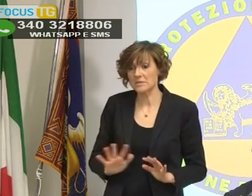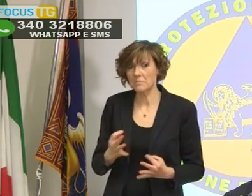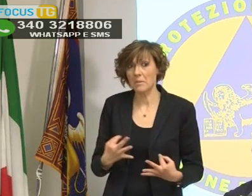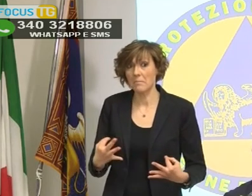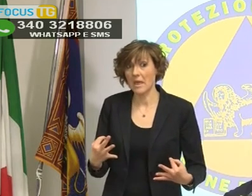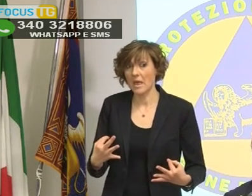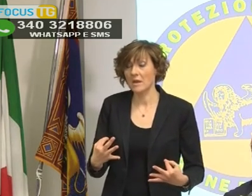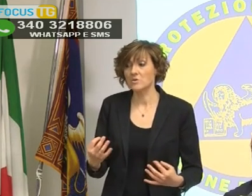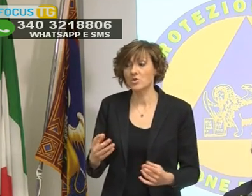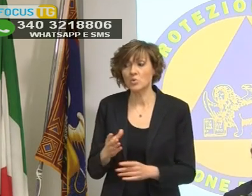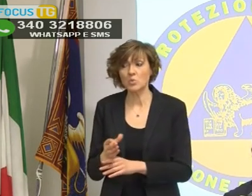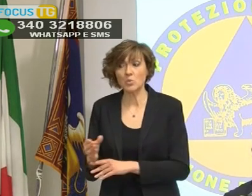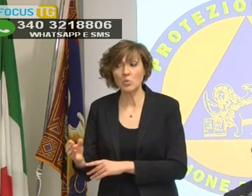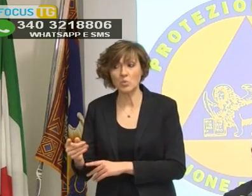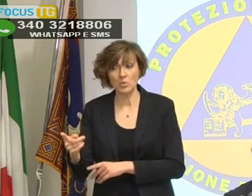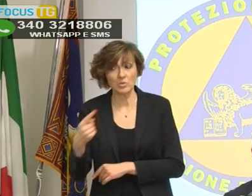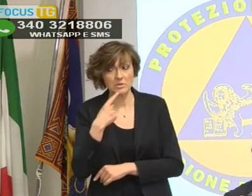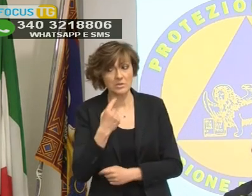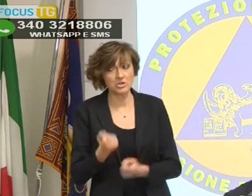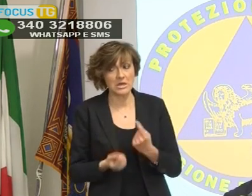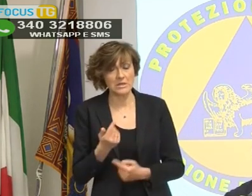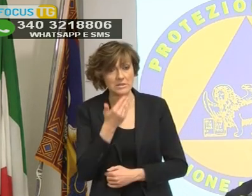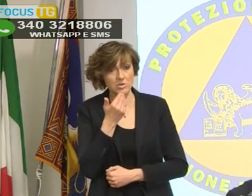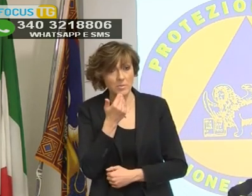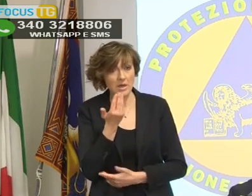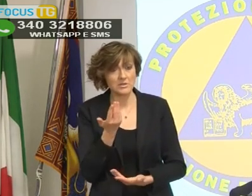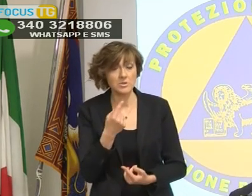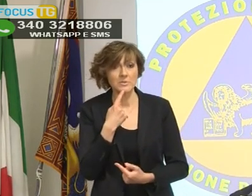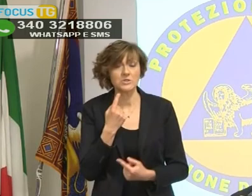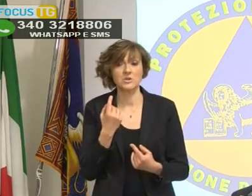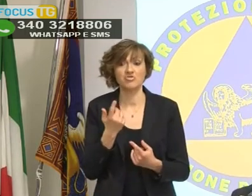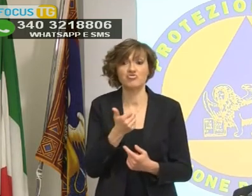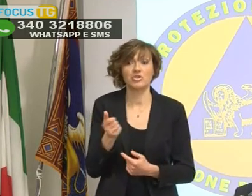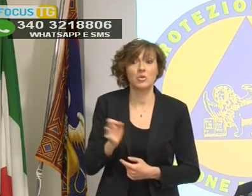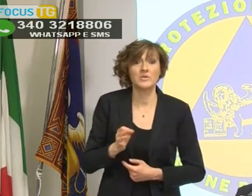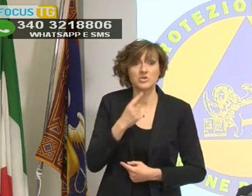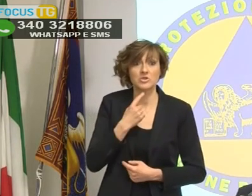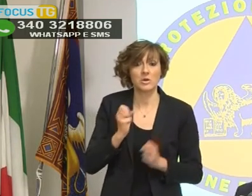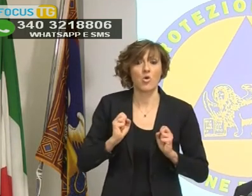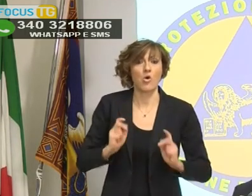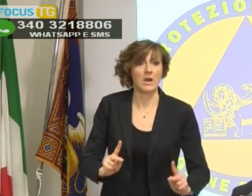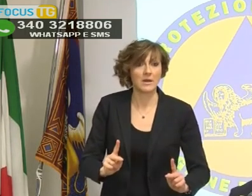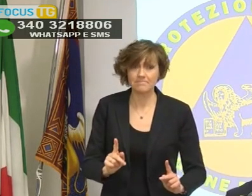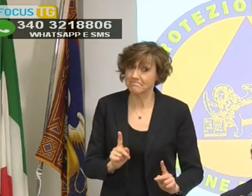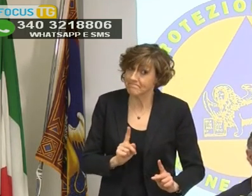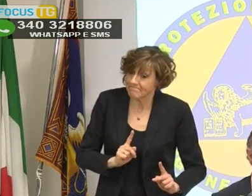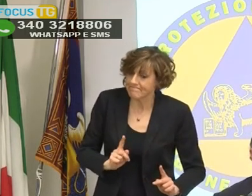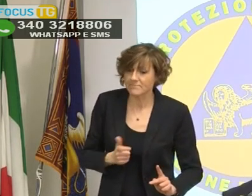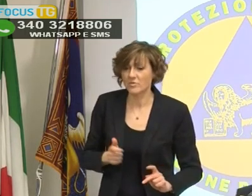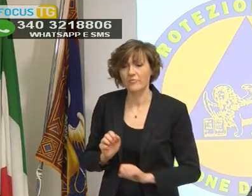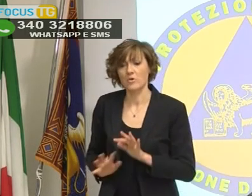informazioni... Sono asintomatici, però non, cioè dirti al 100% tutto ok, no, perché non ho